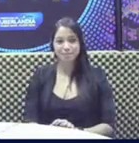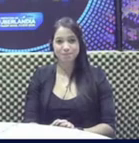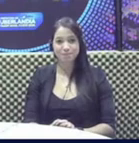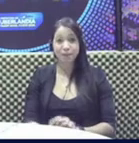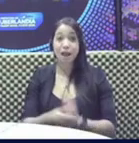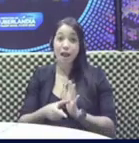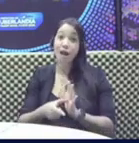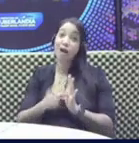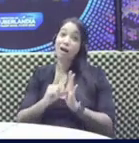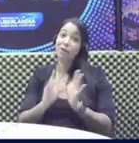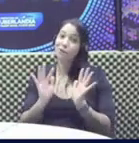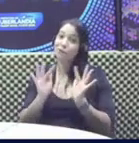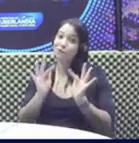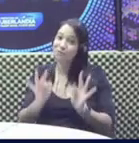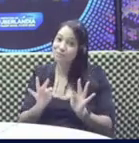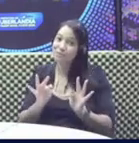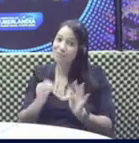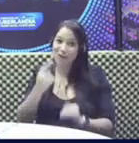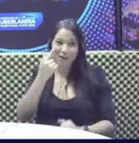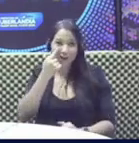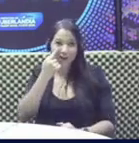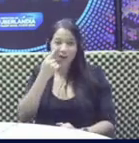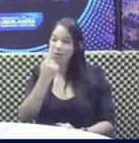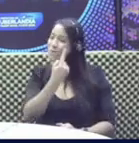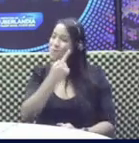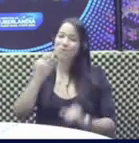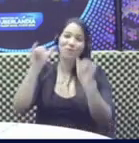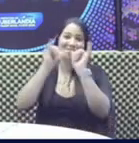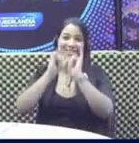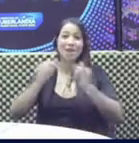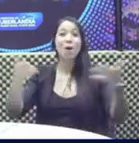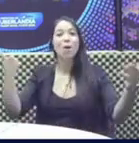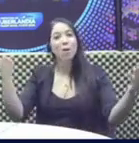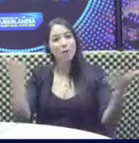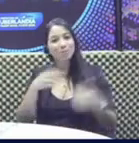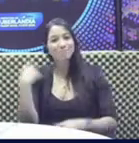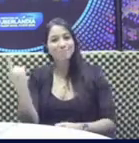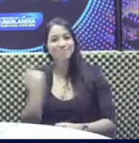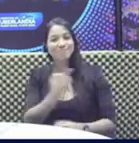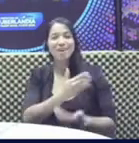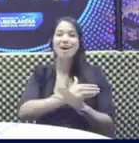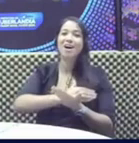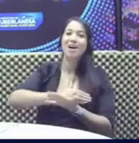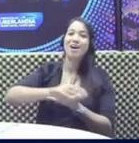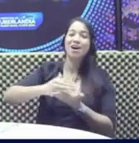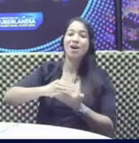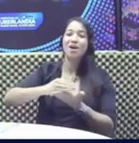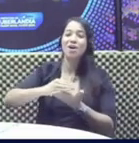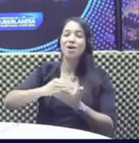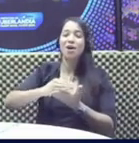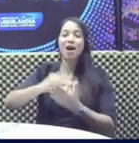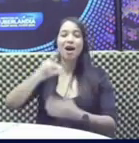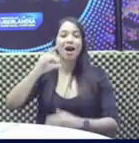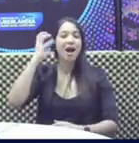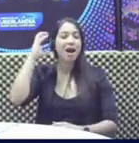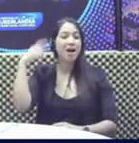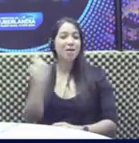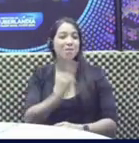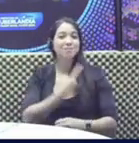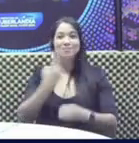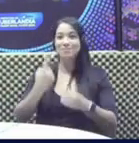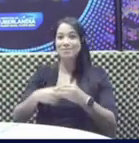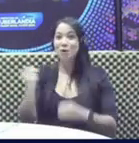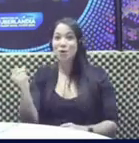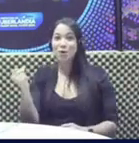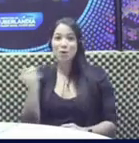E antes de finalizarmos, vamos ao último recado. Hoje nós começamos a transmissão da Rádio Nossa Cidade em uma